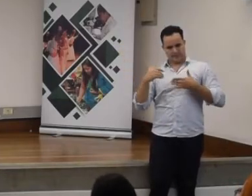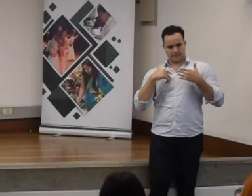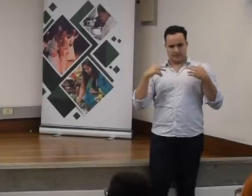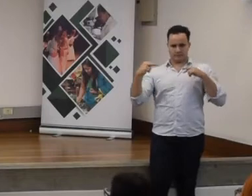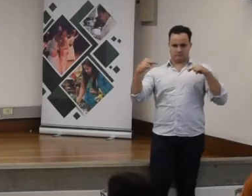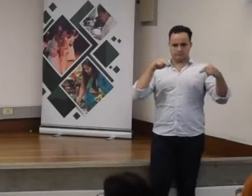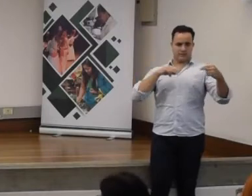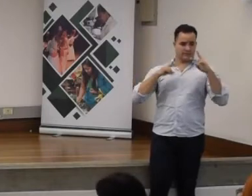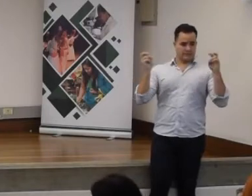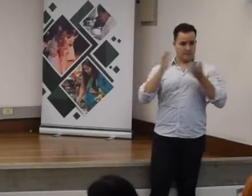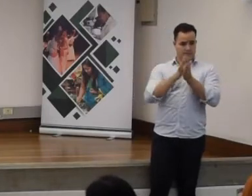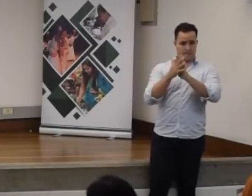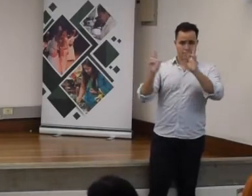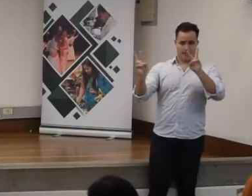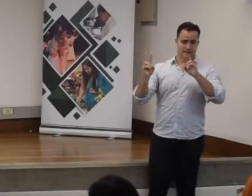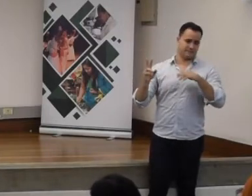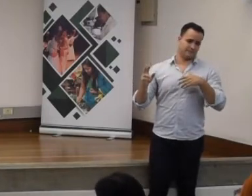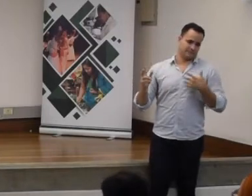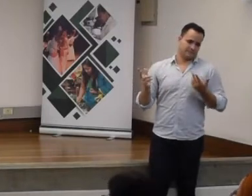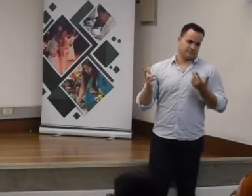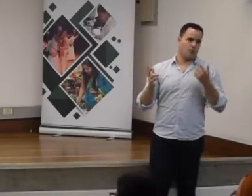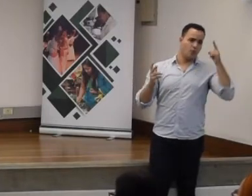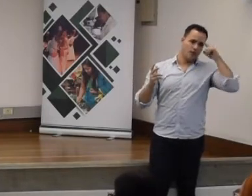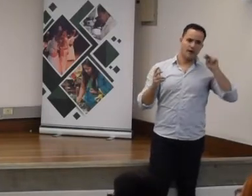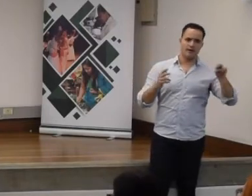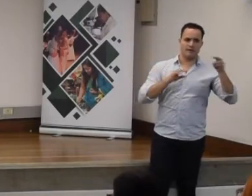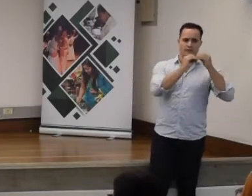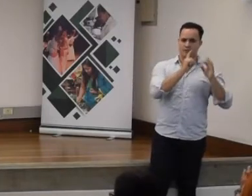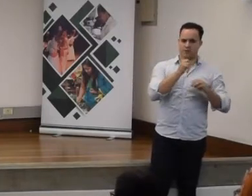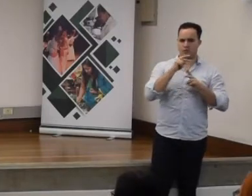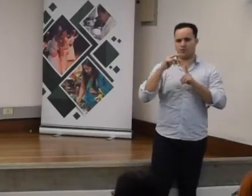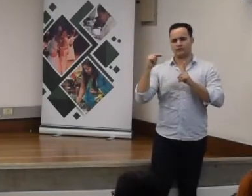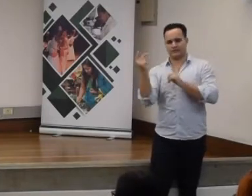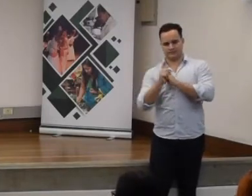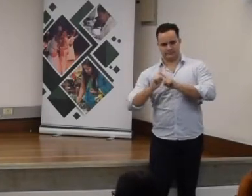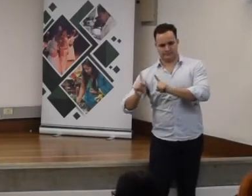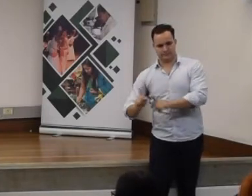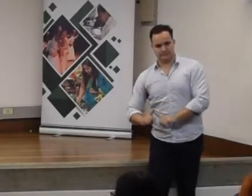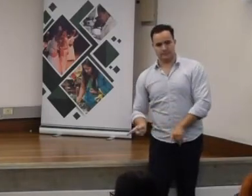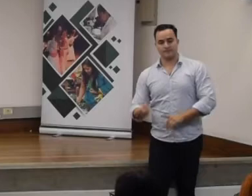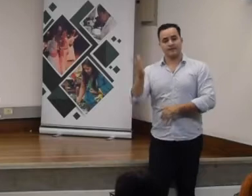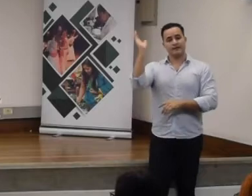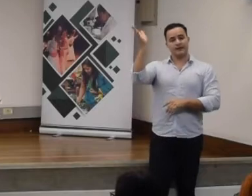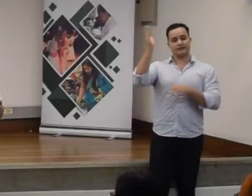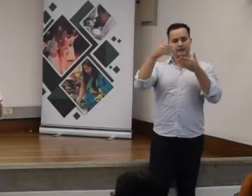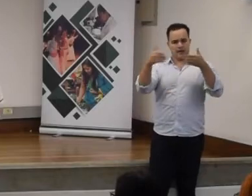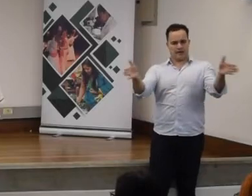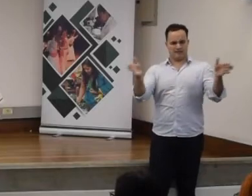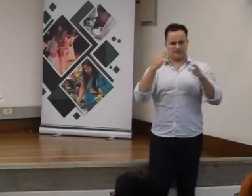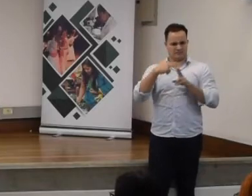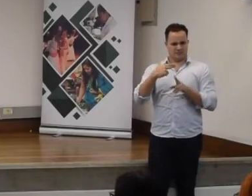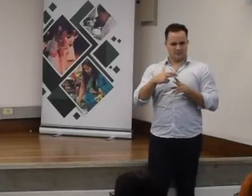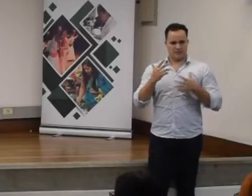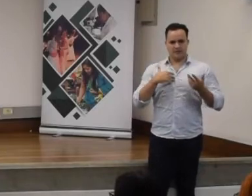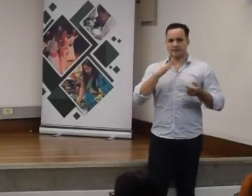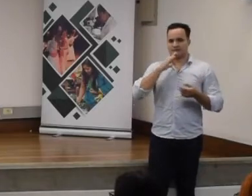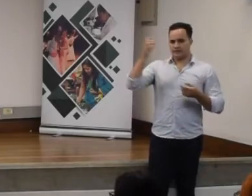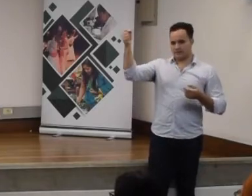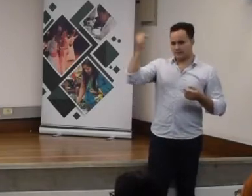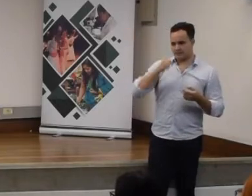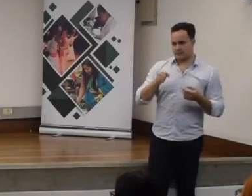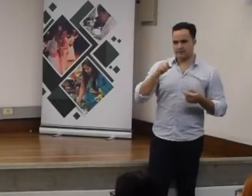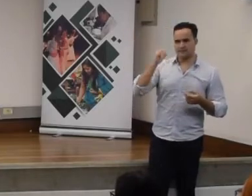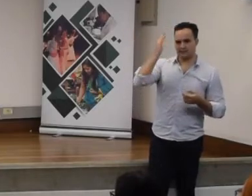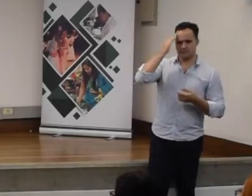diferenciales de paz, paces otras. Y la cátedra abierta, Aida Quilpue, que trajo a la sabedora